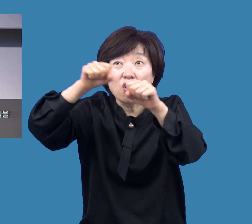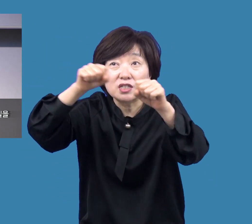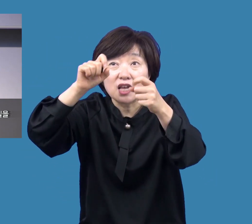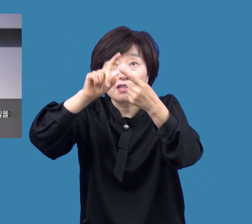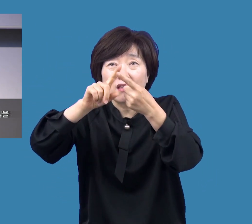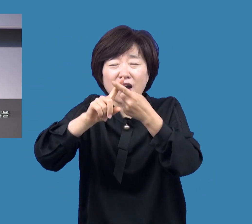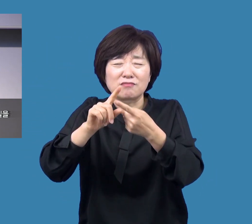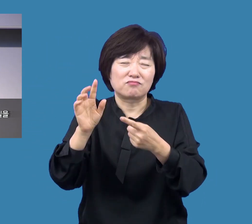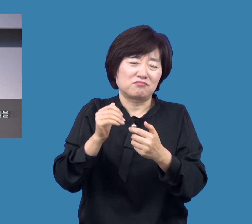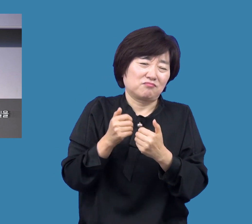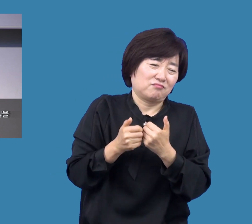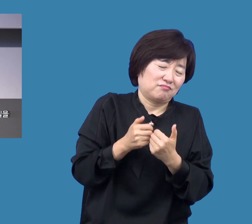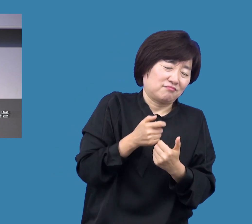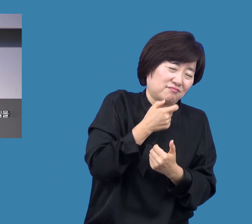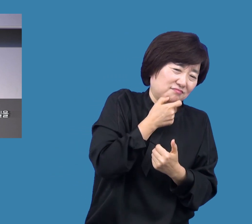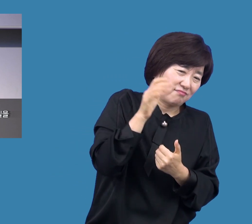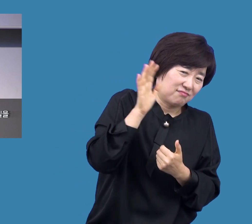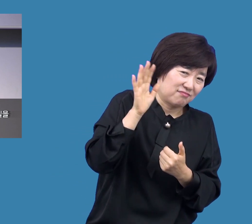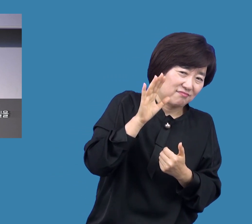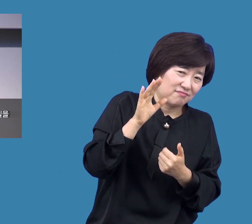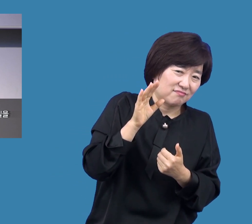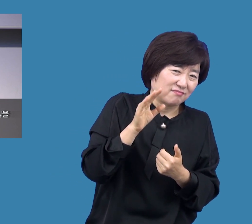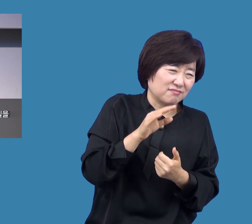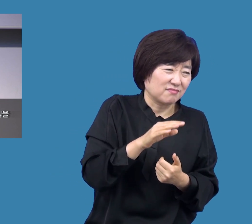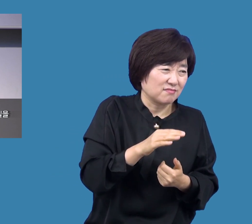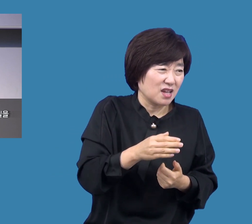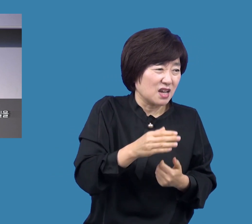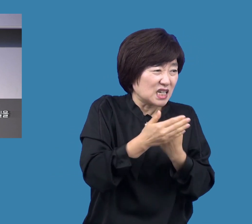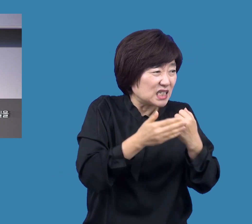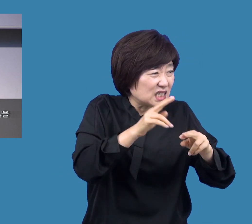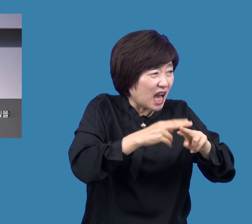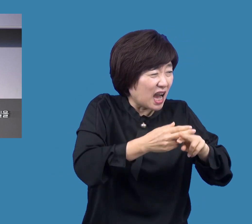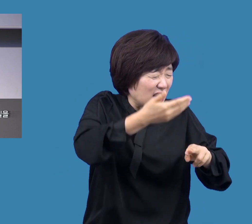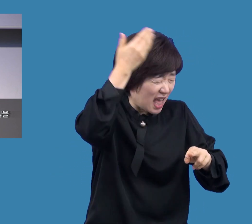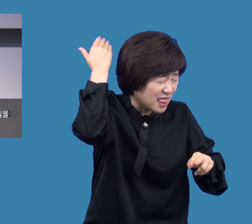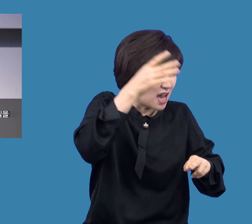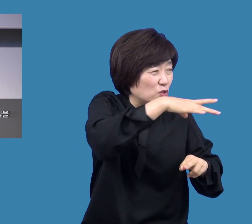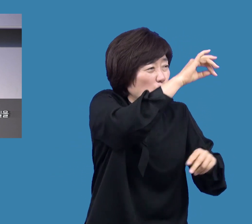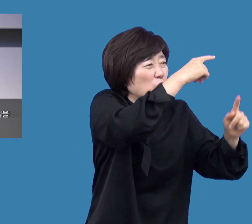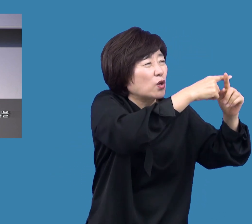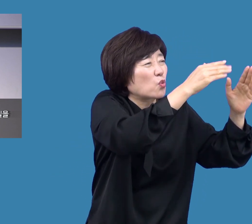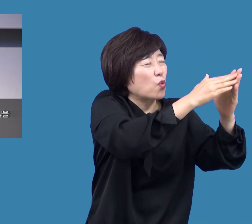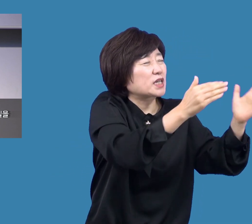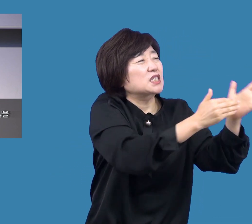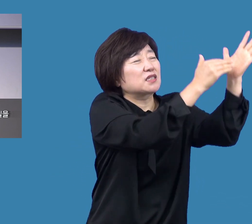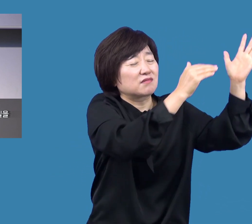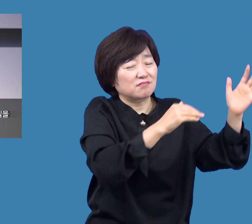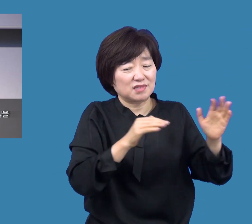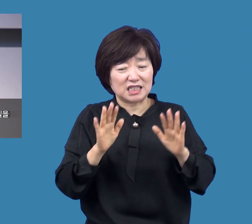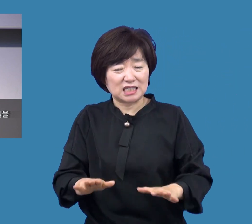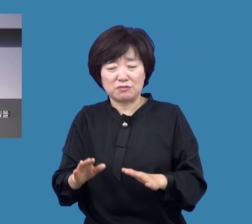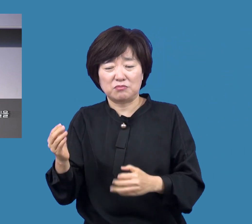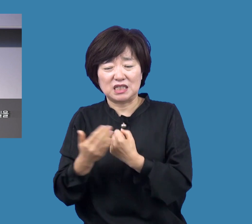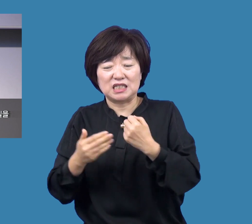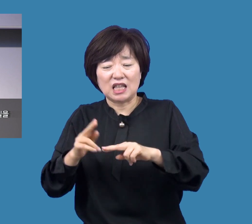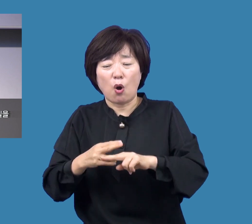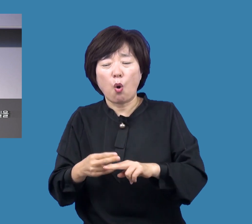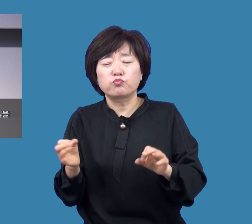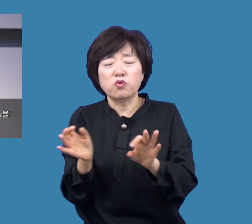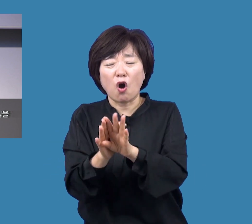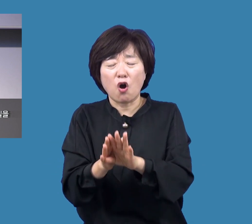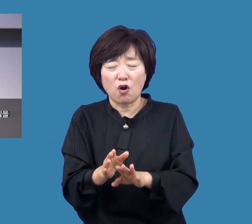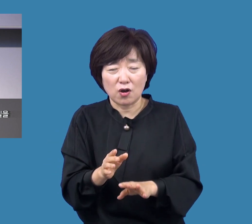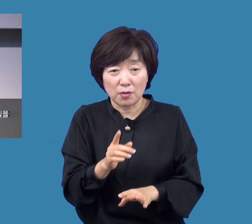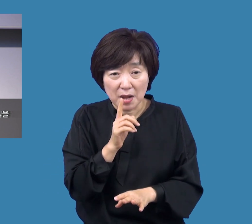거부감이 있다든지, 아니면 은사는 초대교회 때 다 끝났지 지금 무슨 은사가 있어, 이렇게 잘못된 신학을 가지고 있다든지,